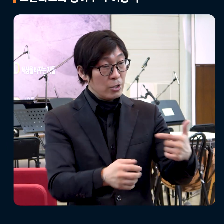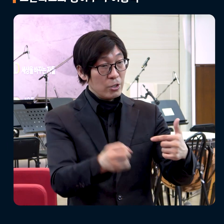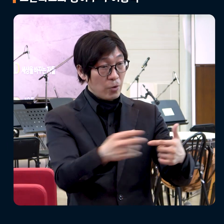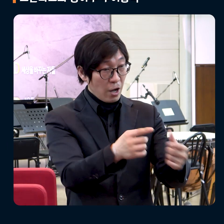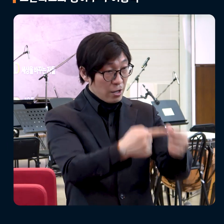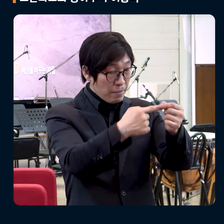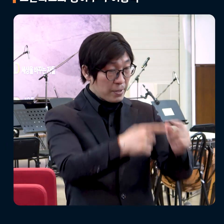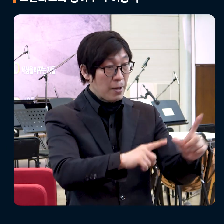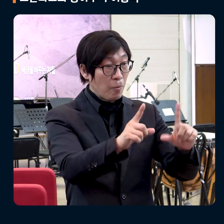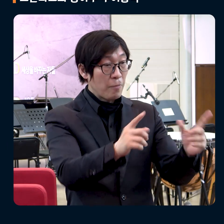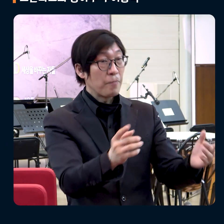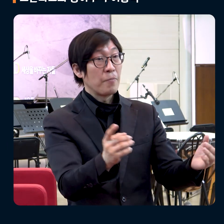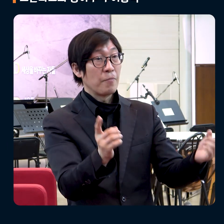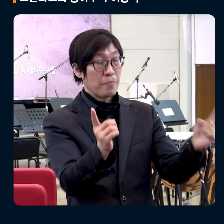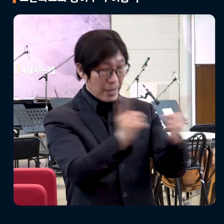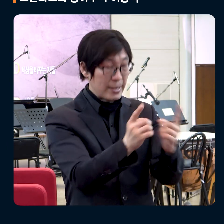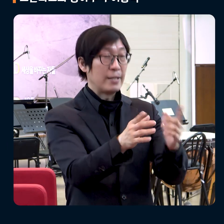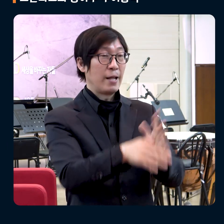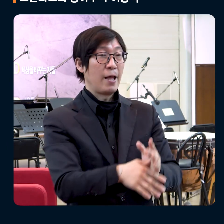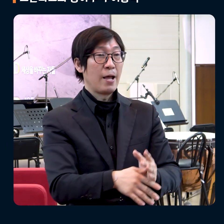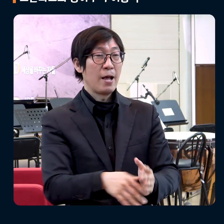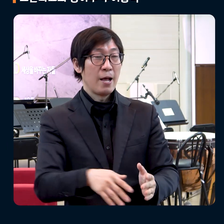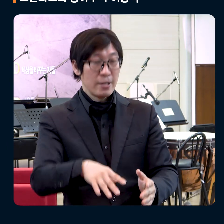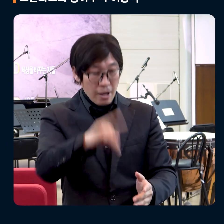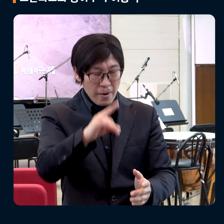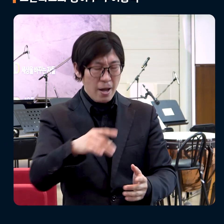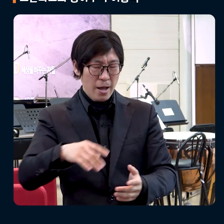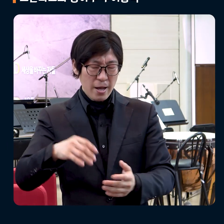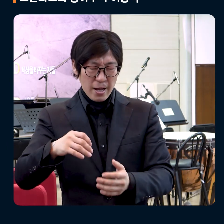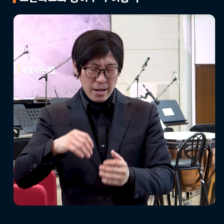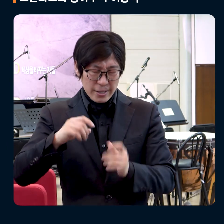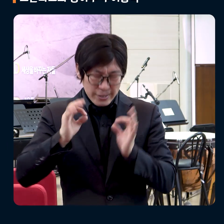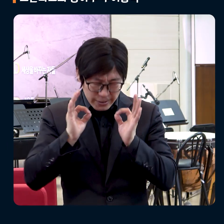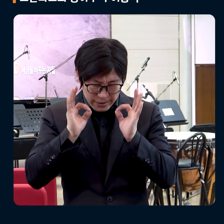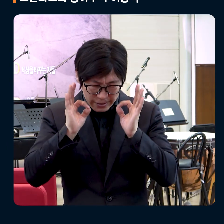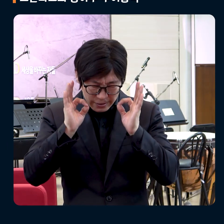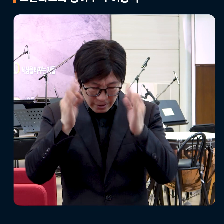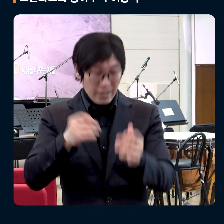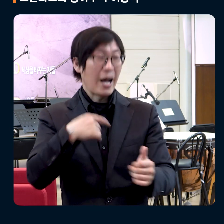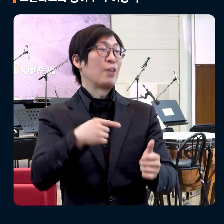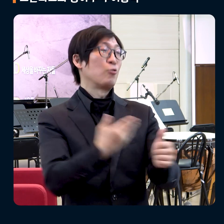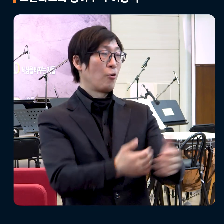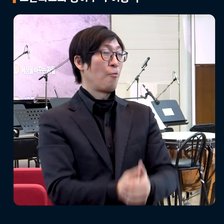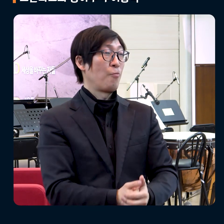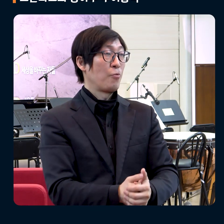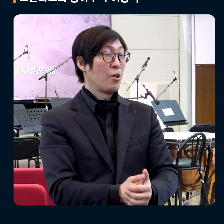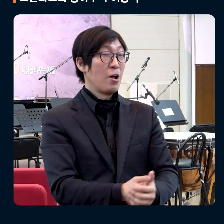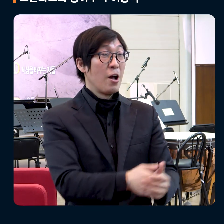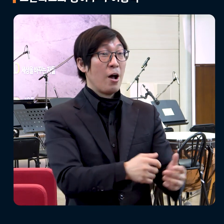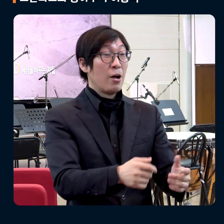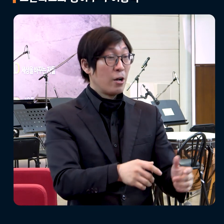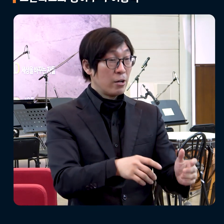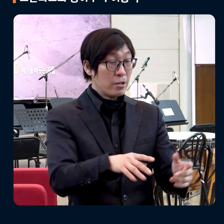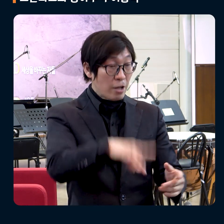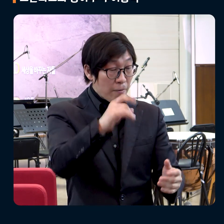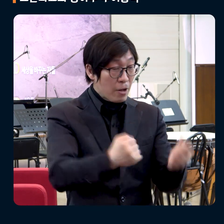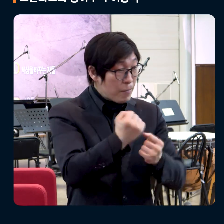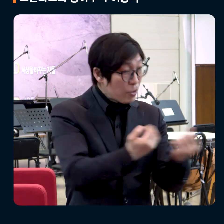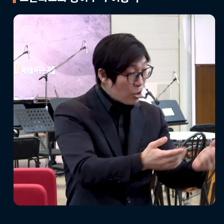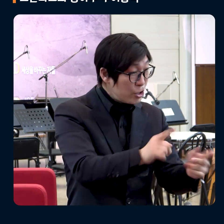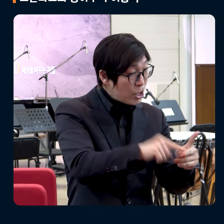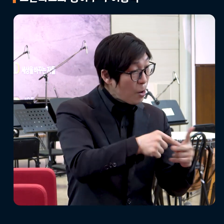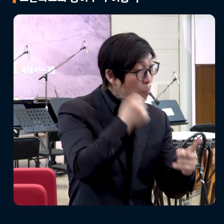맡겨진 니고데모를 정말 최선을 다해서 가르쳤습니다. 자연현상으로, 구약으로 요약해서